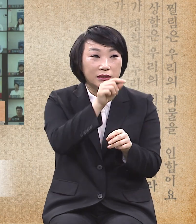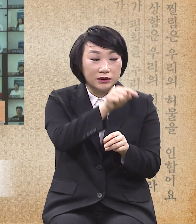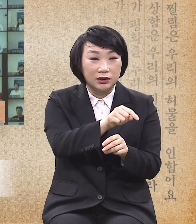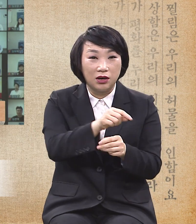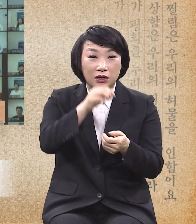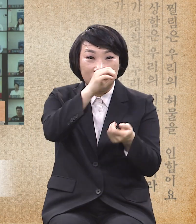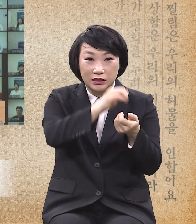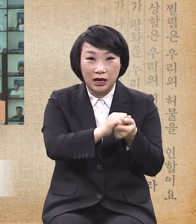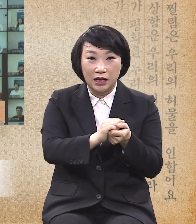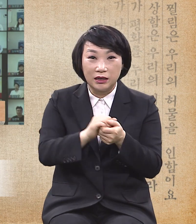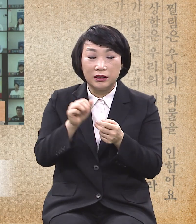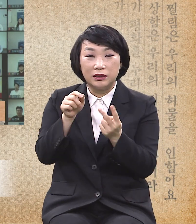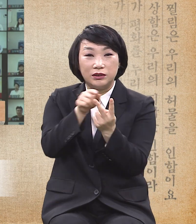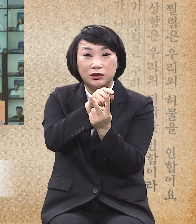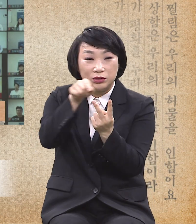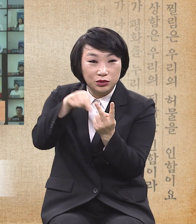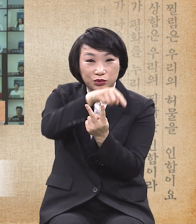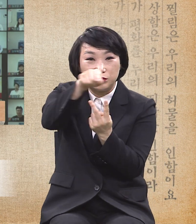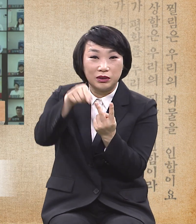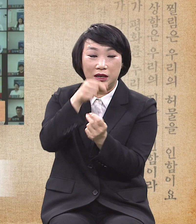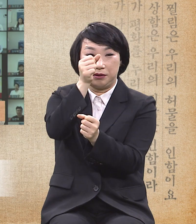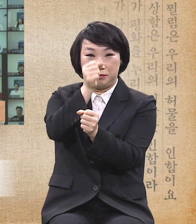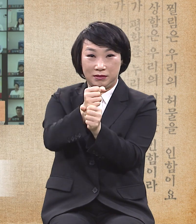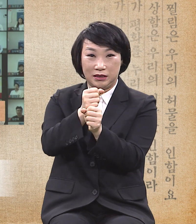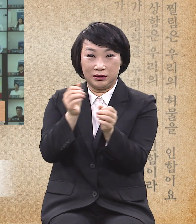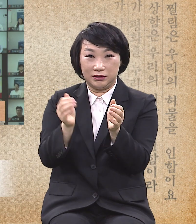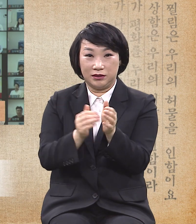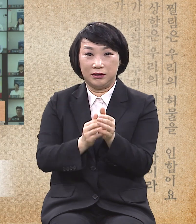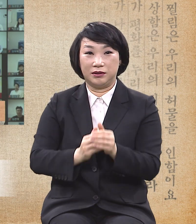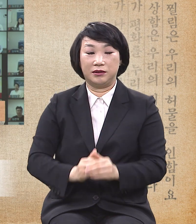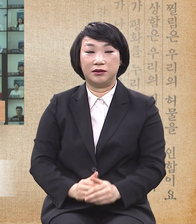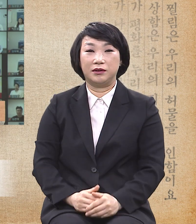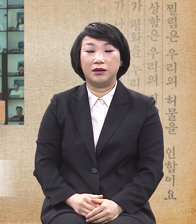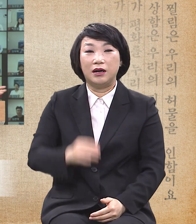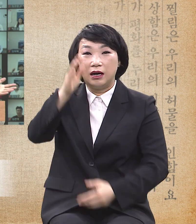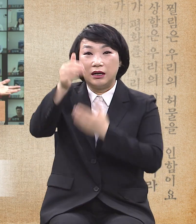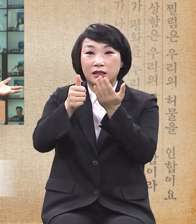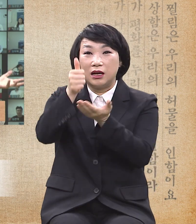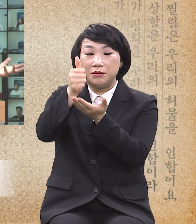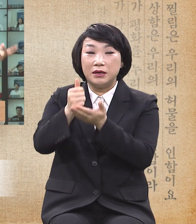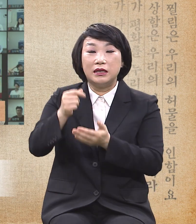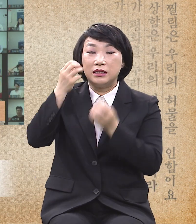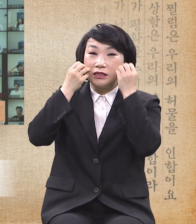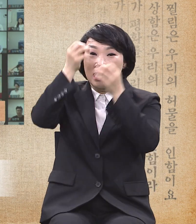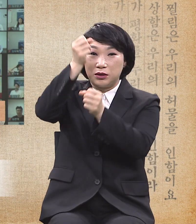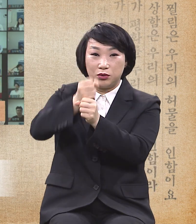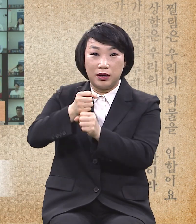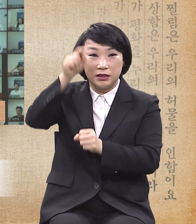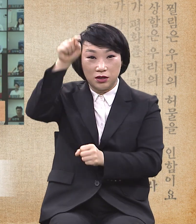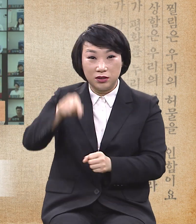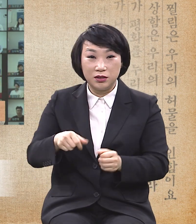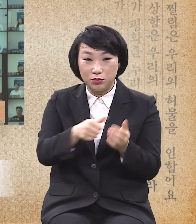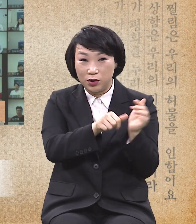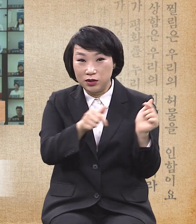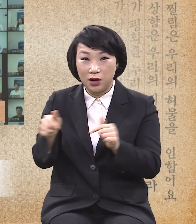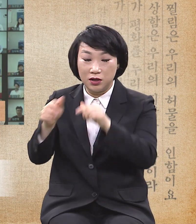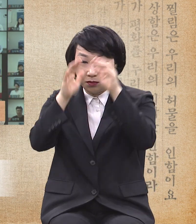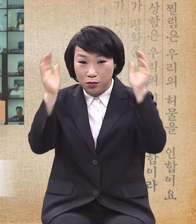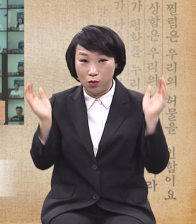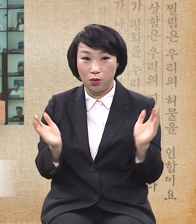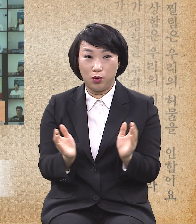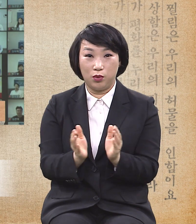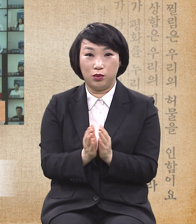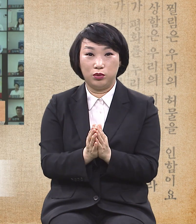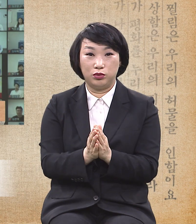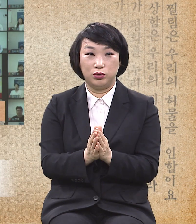제한된 것들을 창조하셨습니다. 하나님께서 창조한 천지의 모든 만물은 모두가